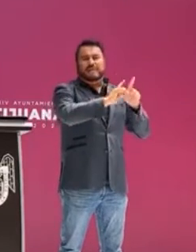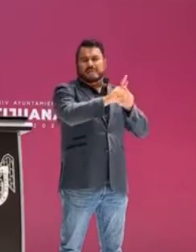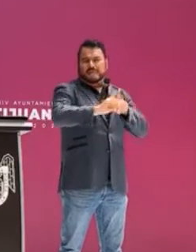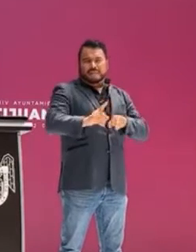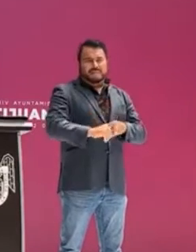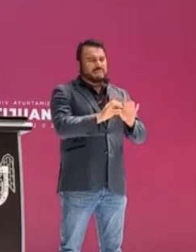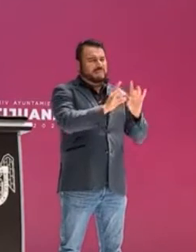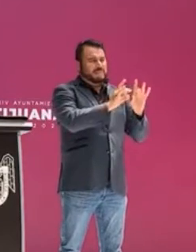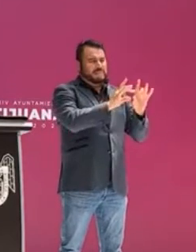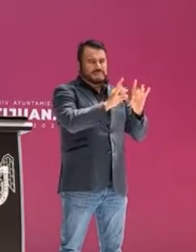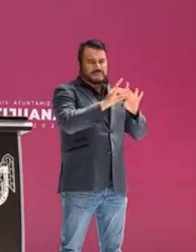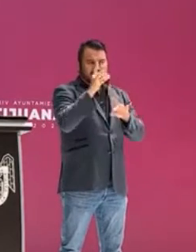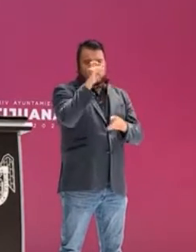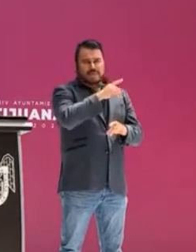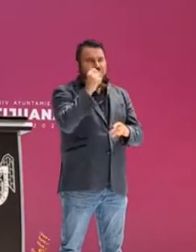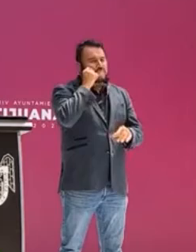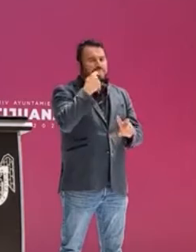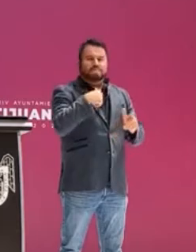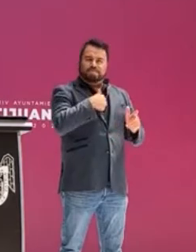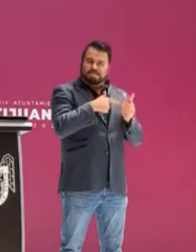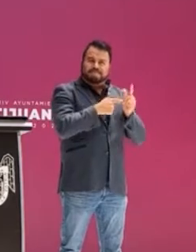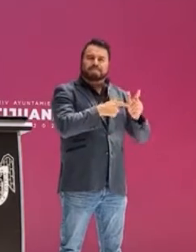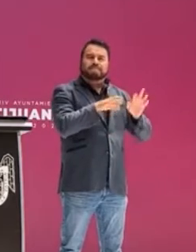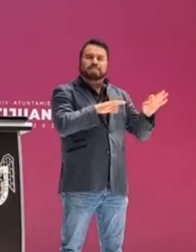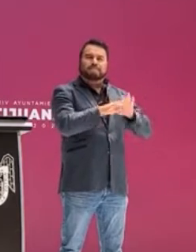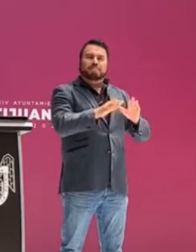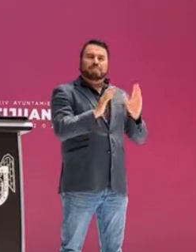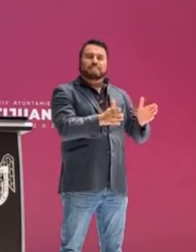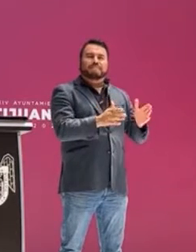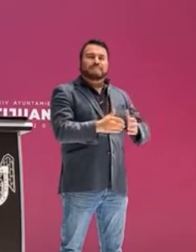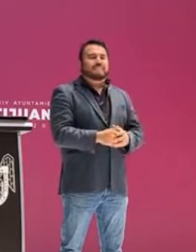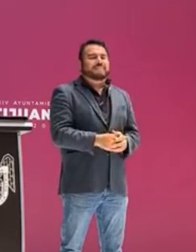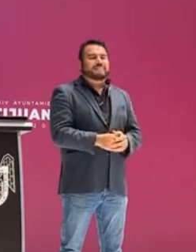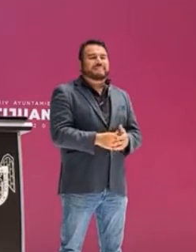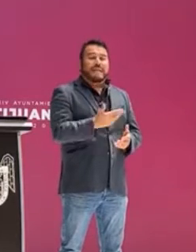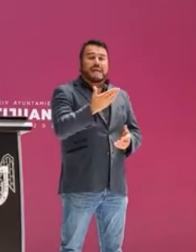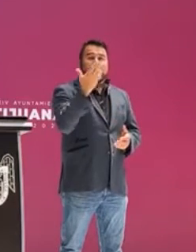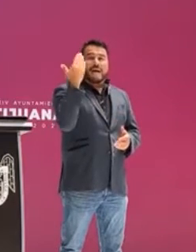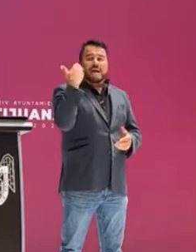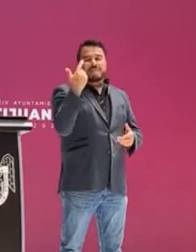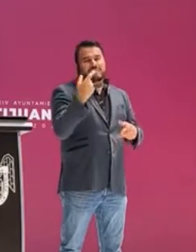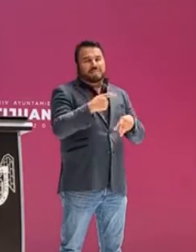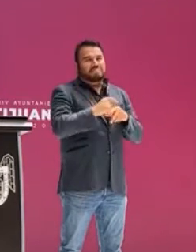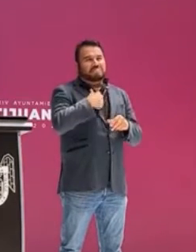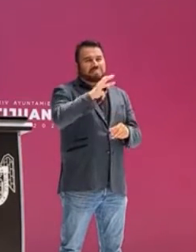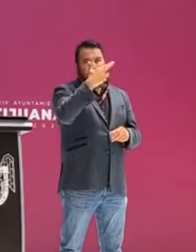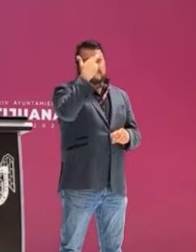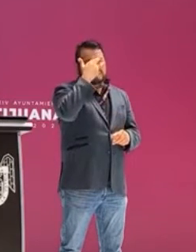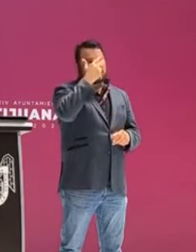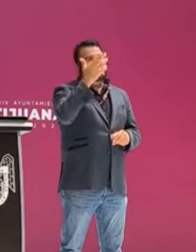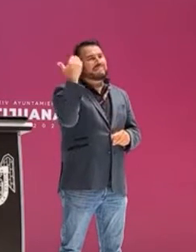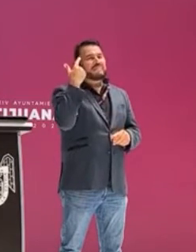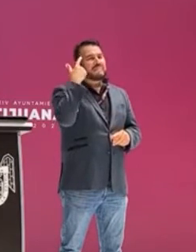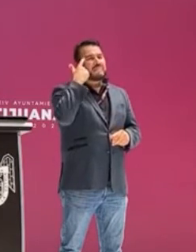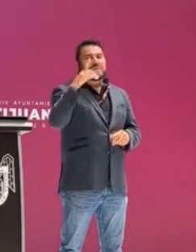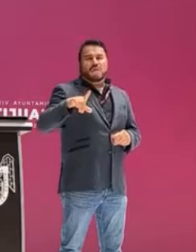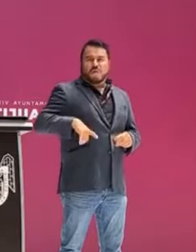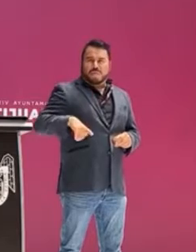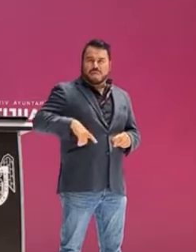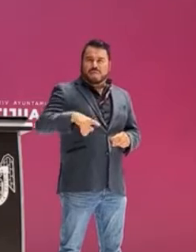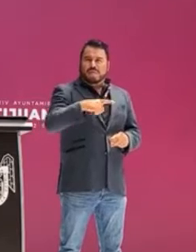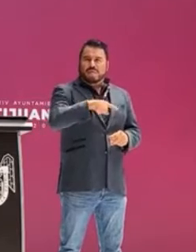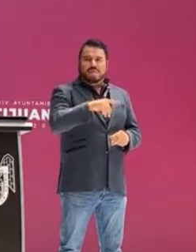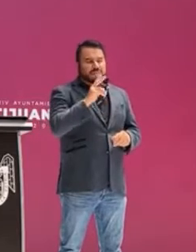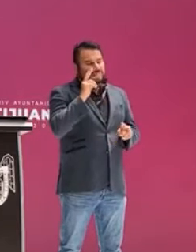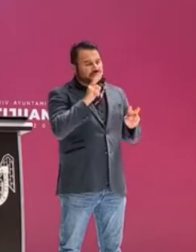lucha. No había en otros tiempos que yo recuerde un gobierno que sea sensible con los